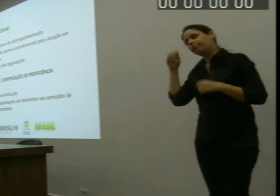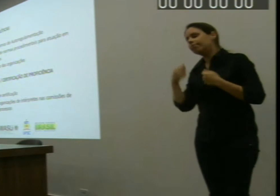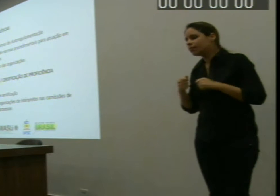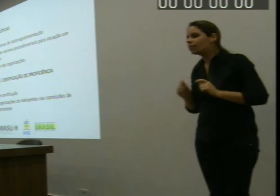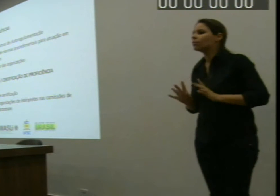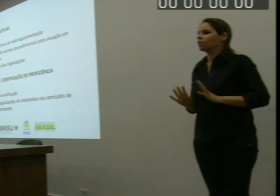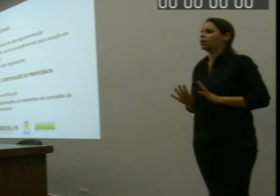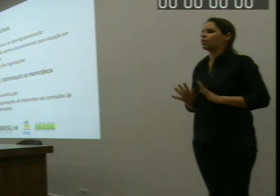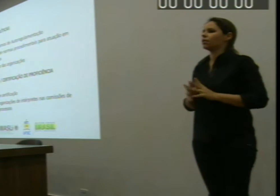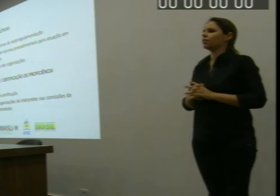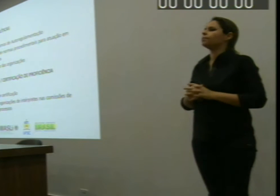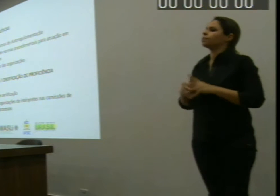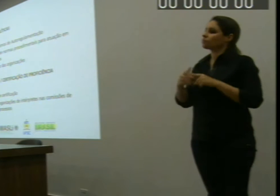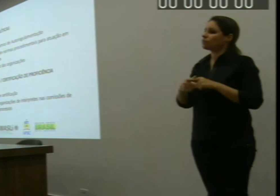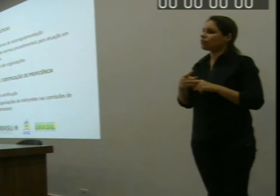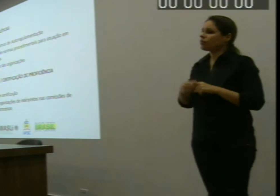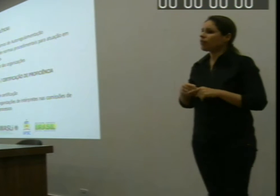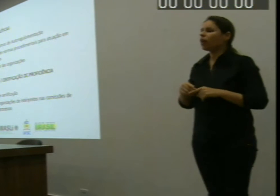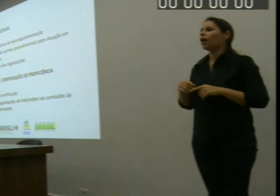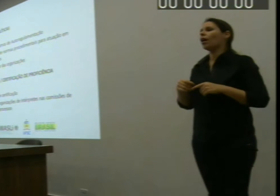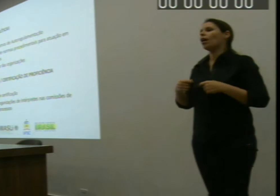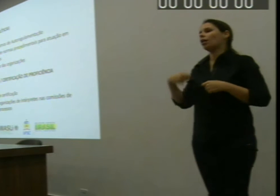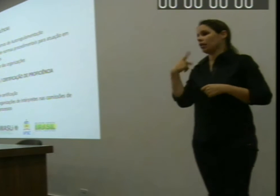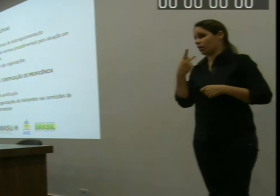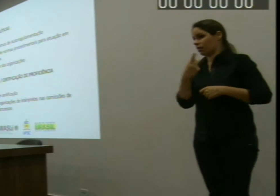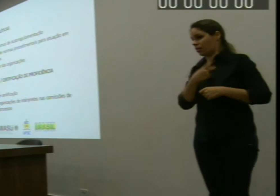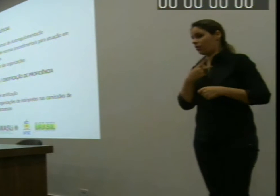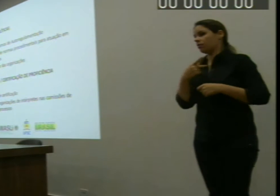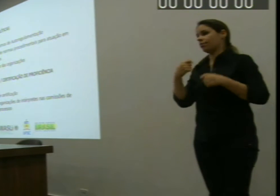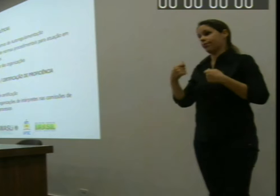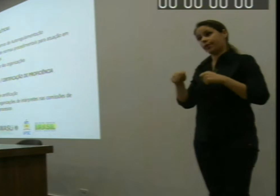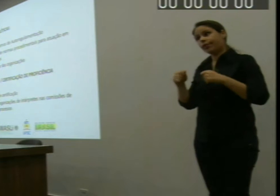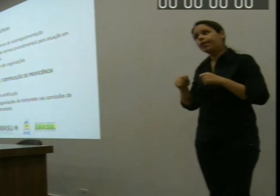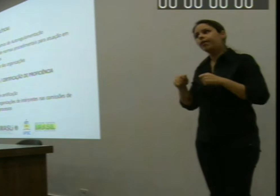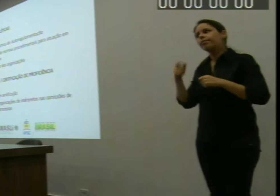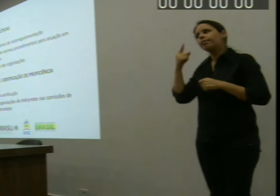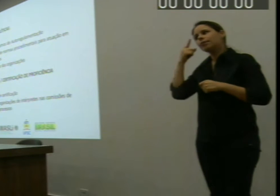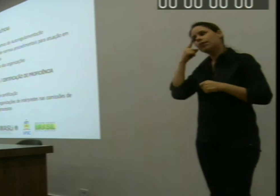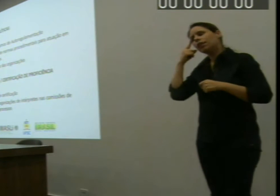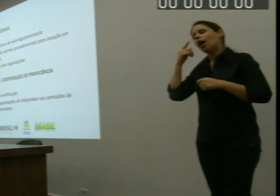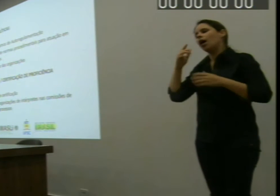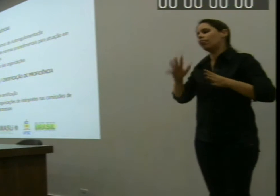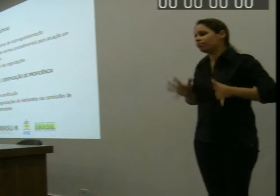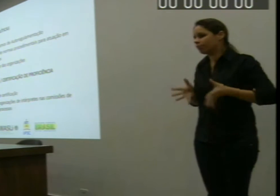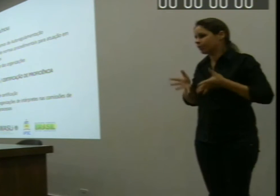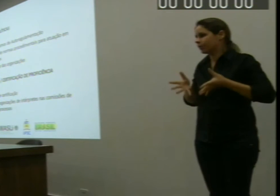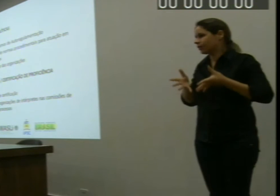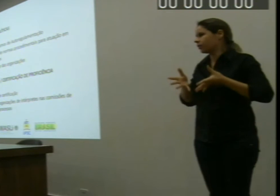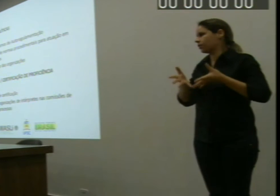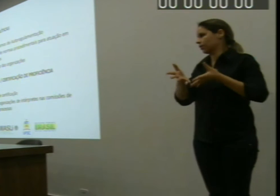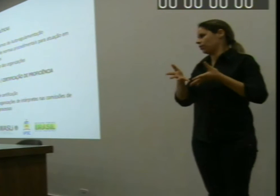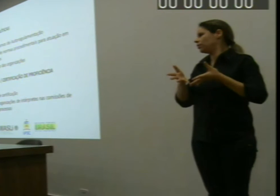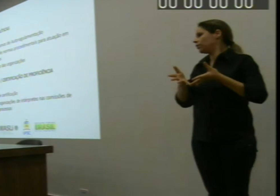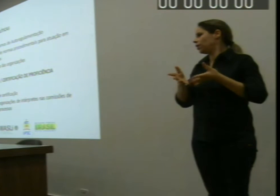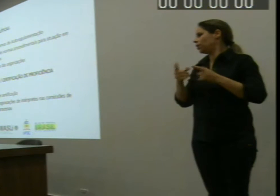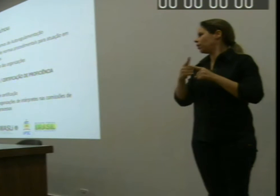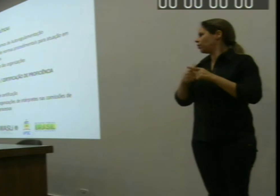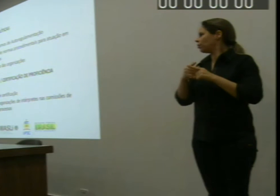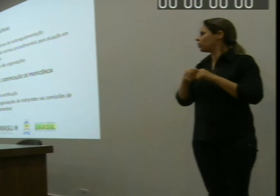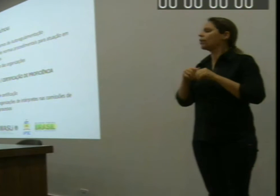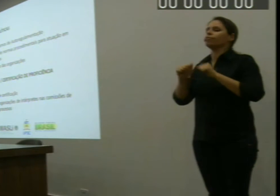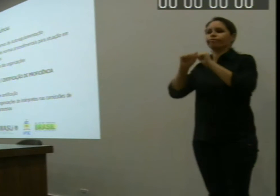essa perspectiva que o capitalismo incentiva porque pro pro sistema é muito mais